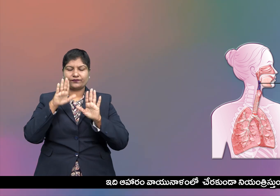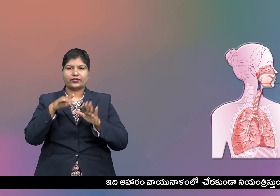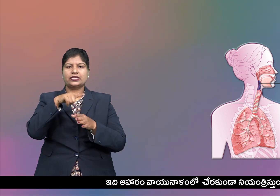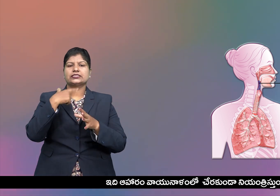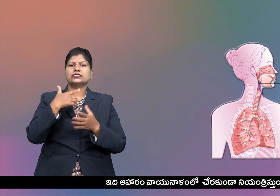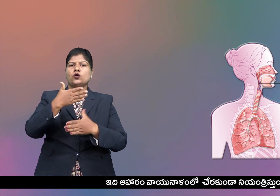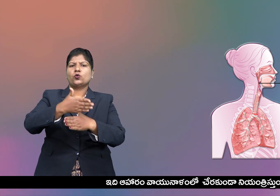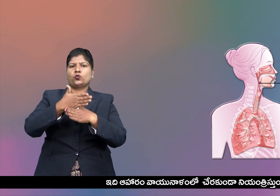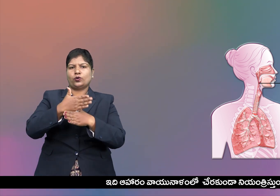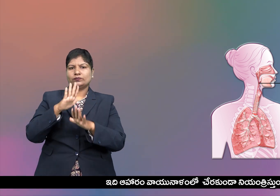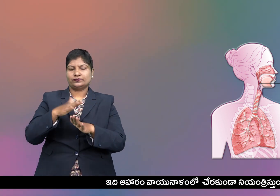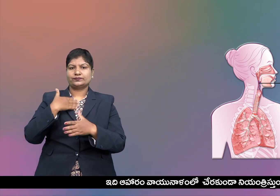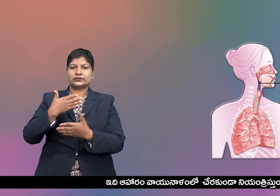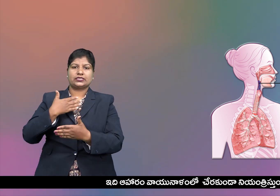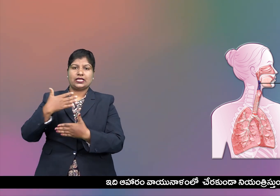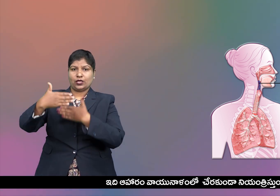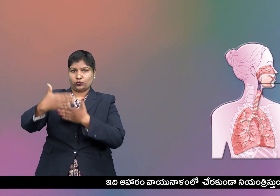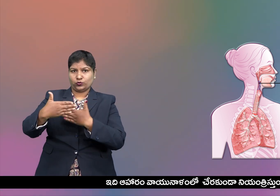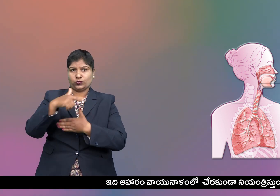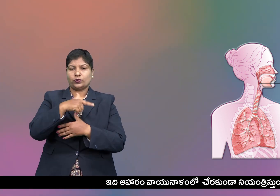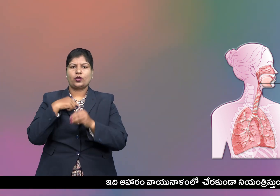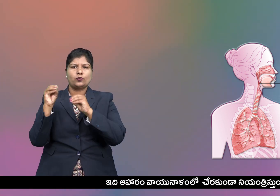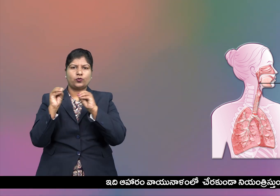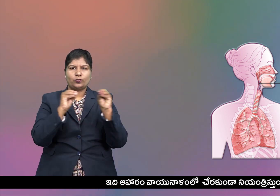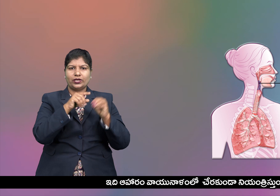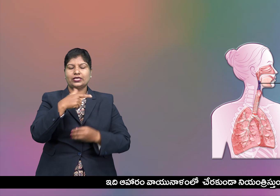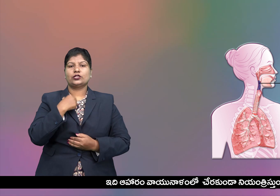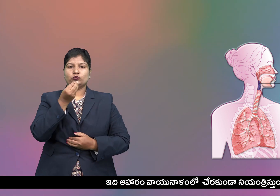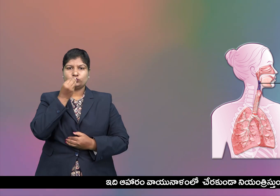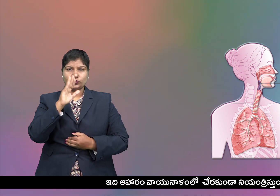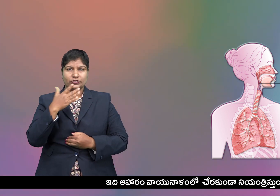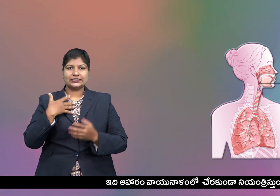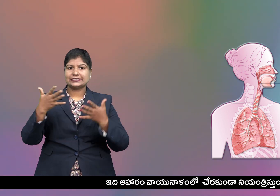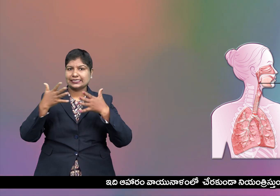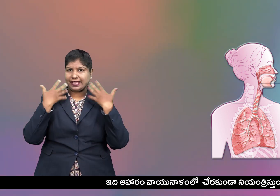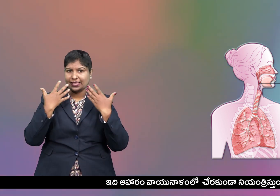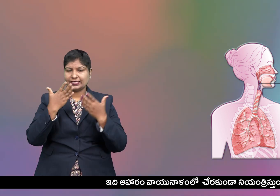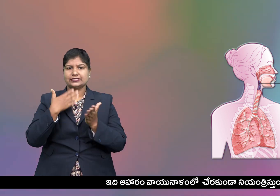ఇది ఆహారం వాయునాళంలో చేరకుండా నియంత్రిస్తుంది.